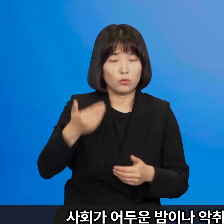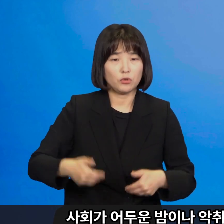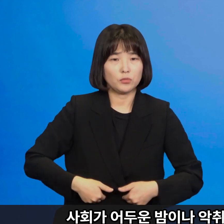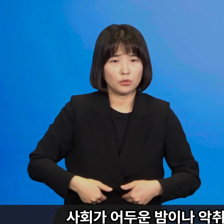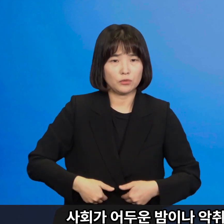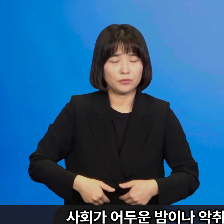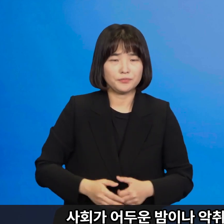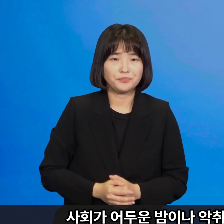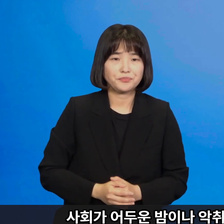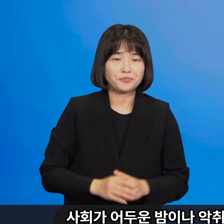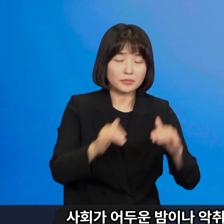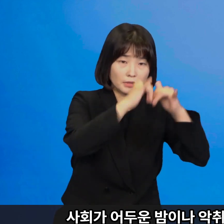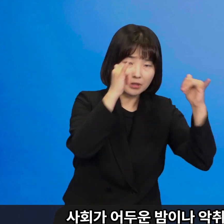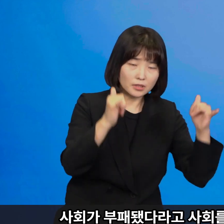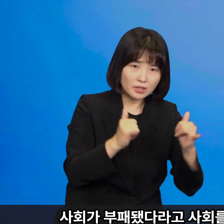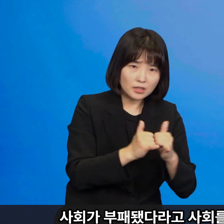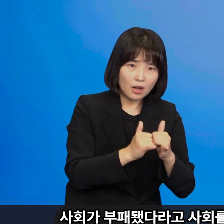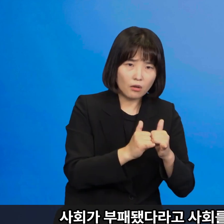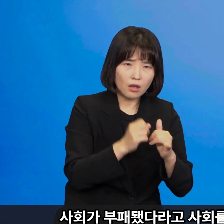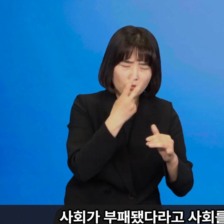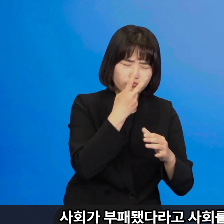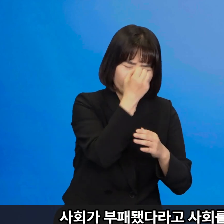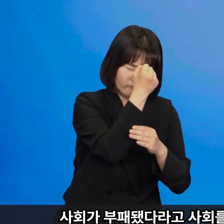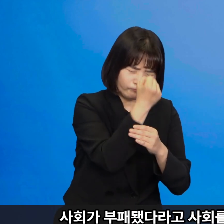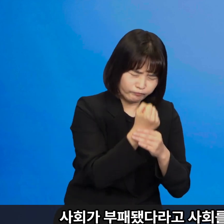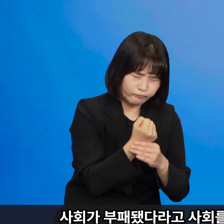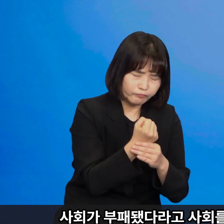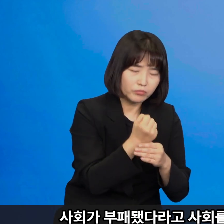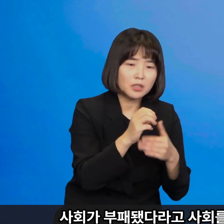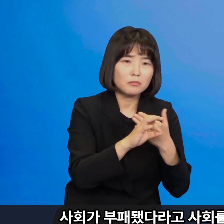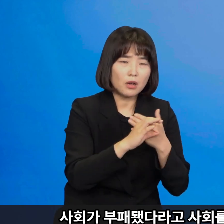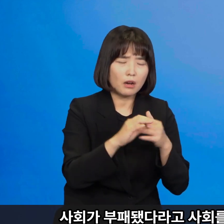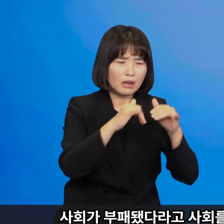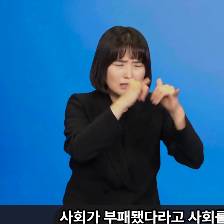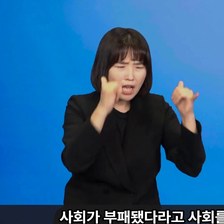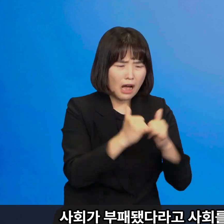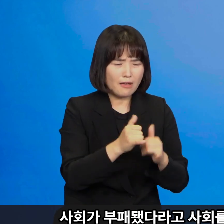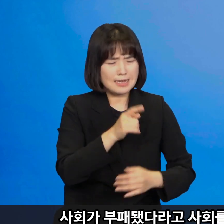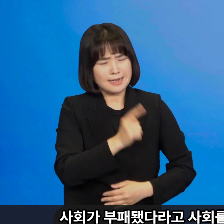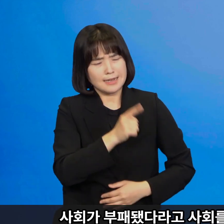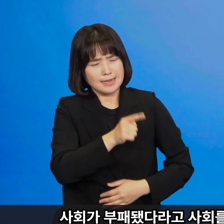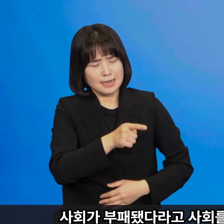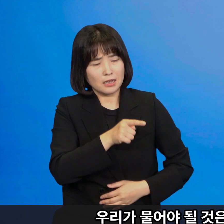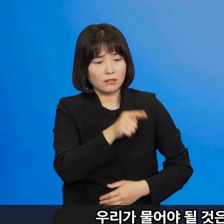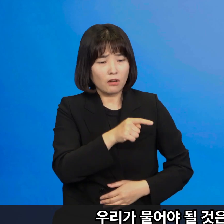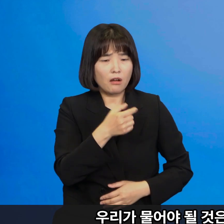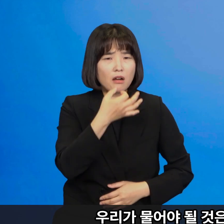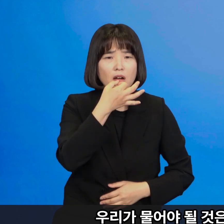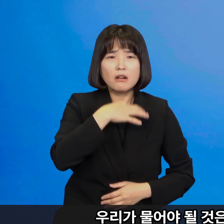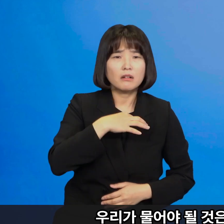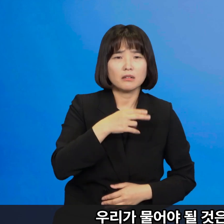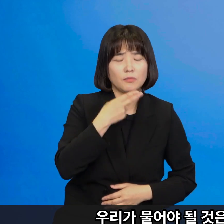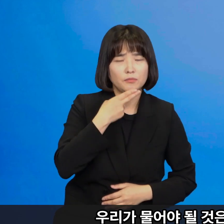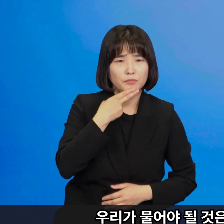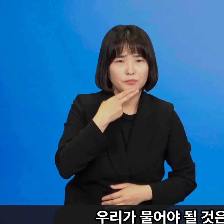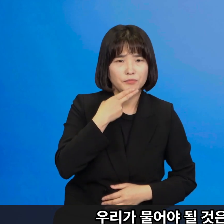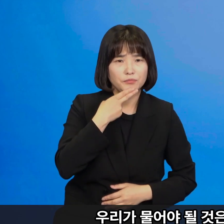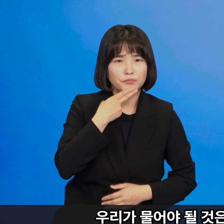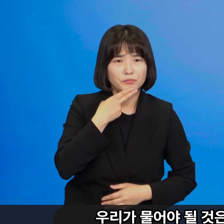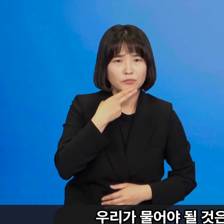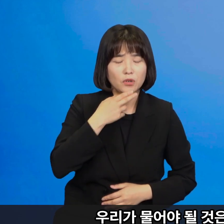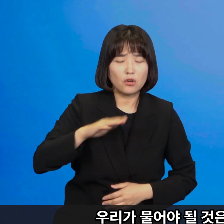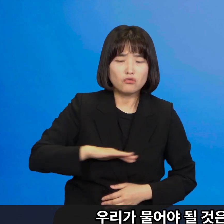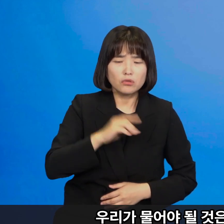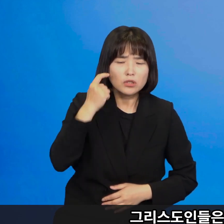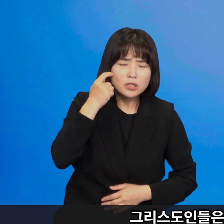악취가 나는 생선처럼 부패한다면 사회가 부패했다라고 사회를 탓하는 것은 의미가 없습니다. 우리가 물어야 될 것은 교회가